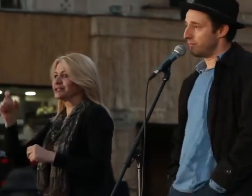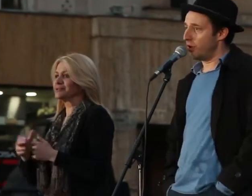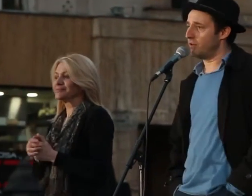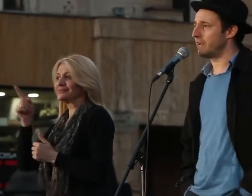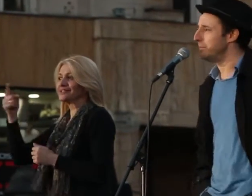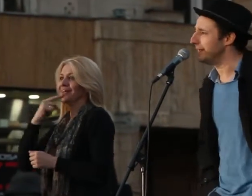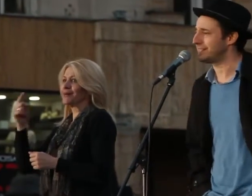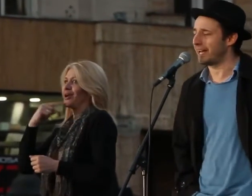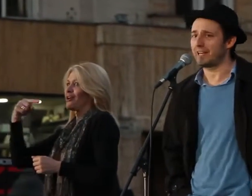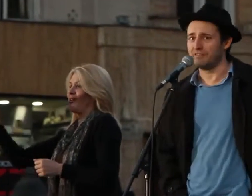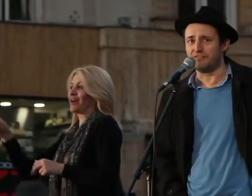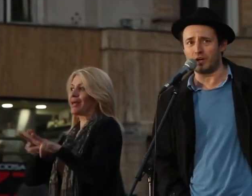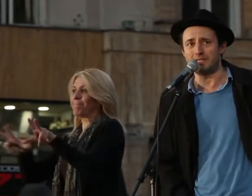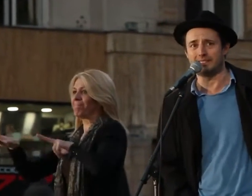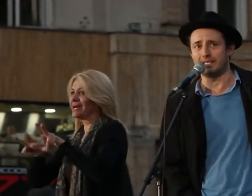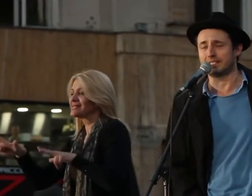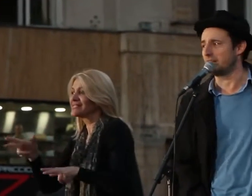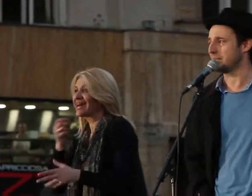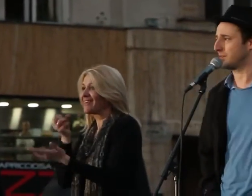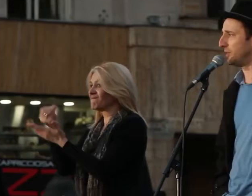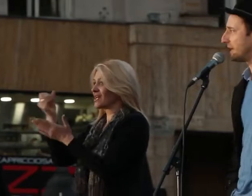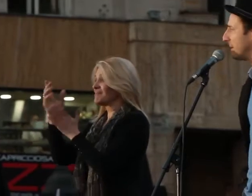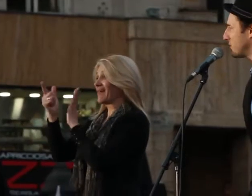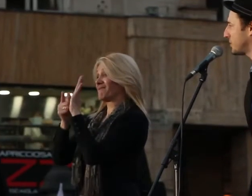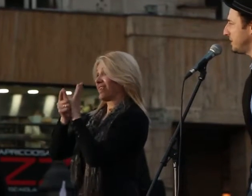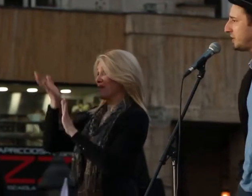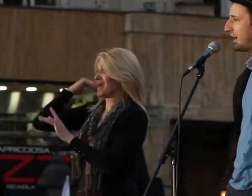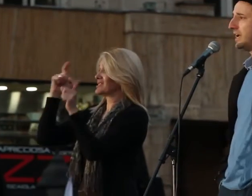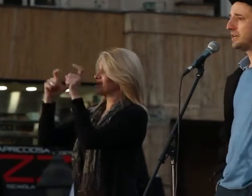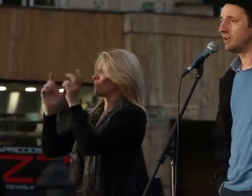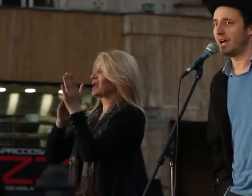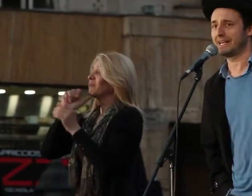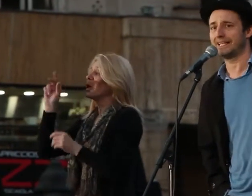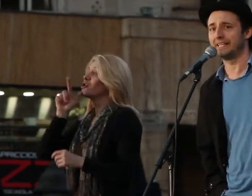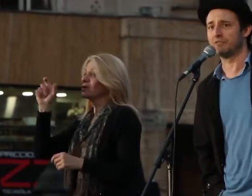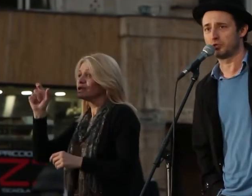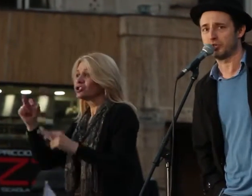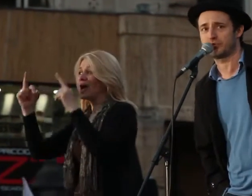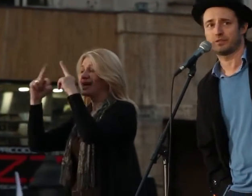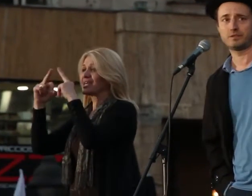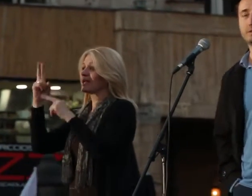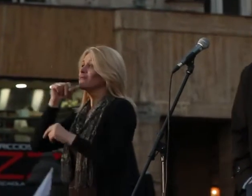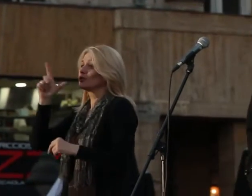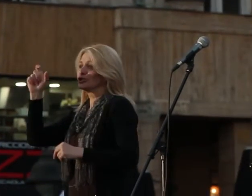To nam govori ministar informisanja za vreme Slobodana Miloševića, Aleksandar